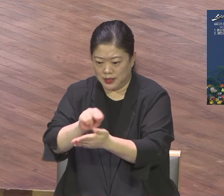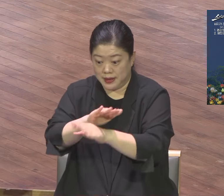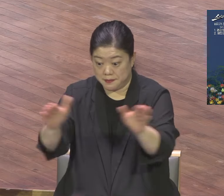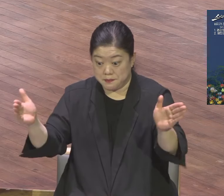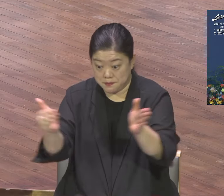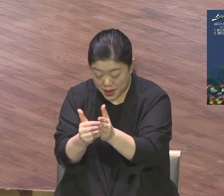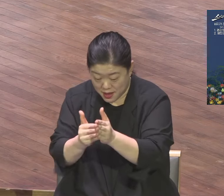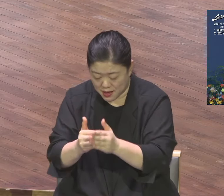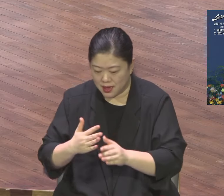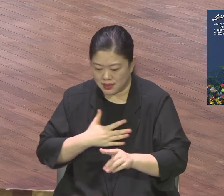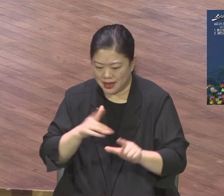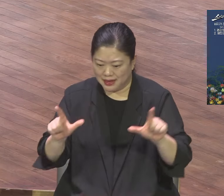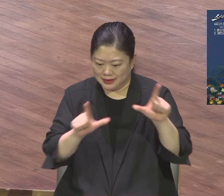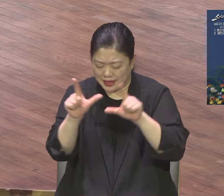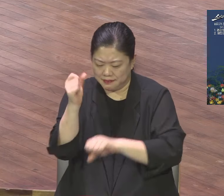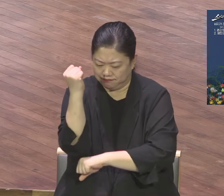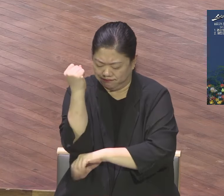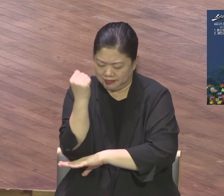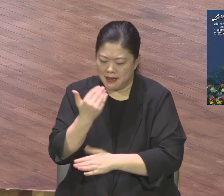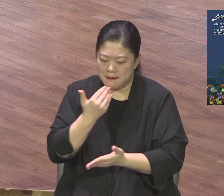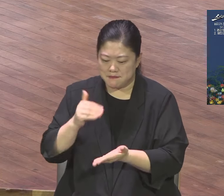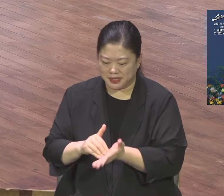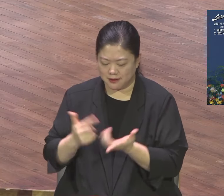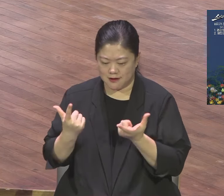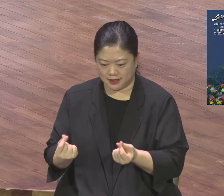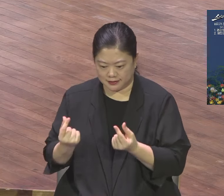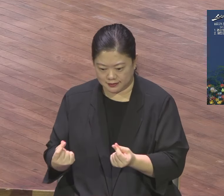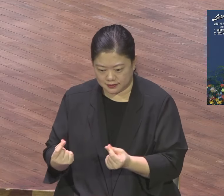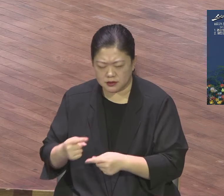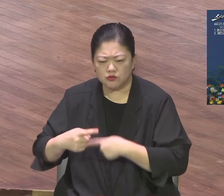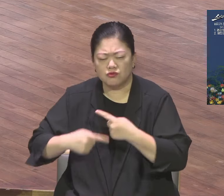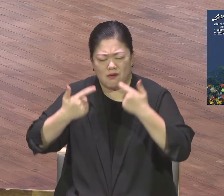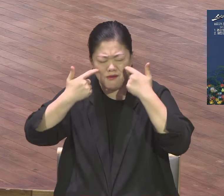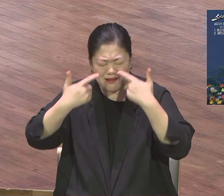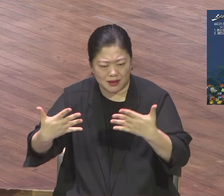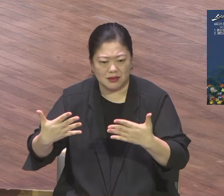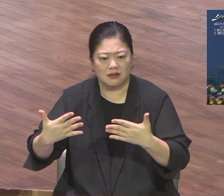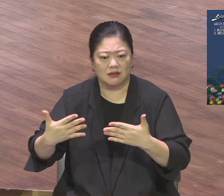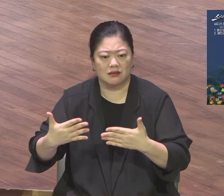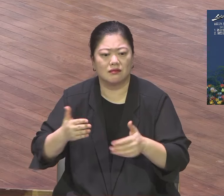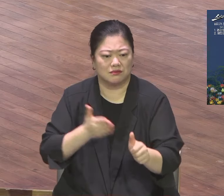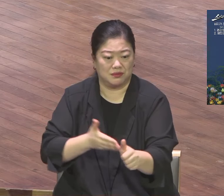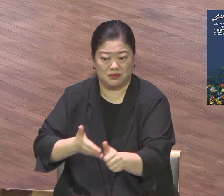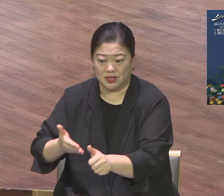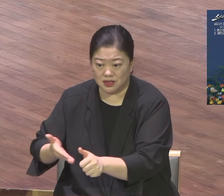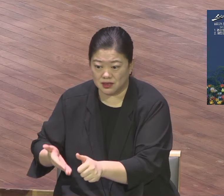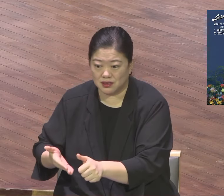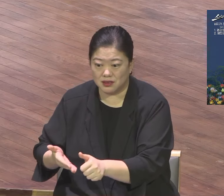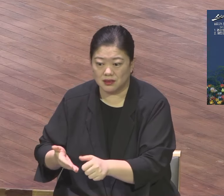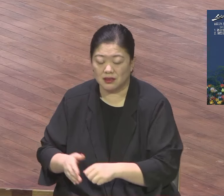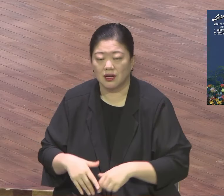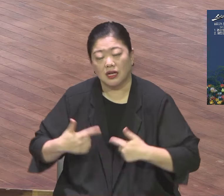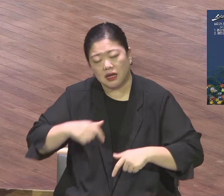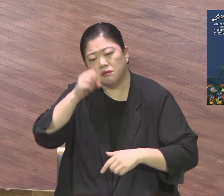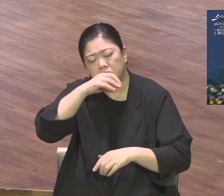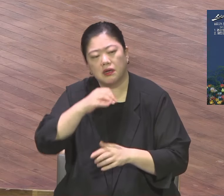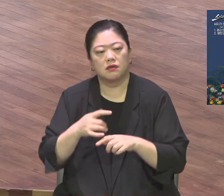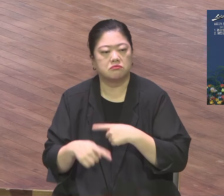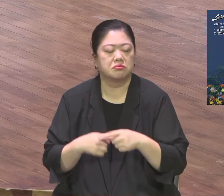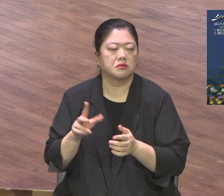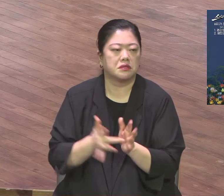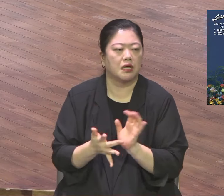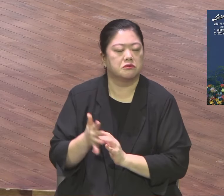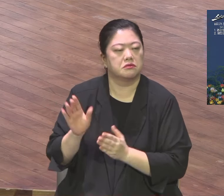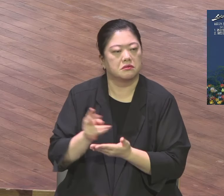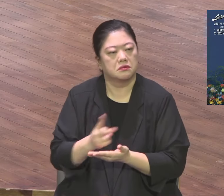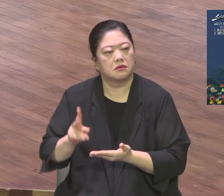잠깐이라도 놓치지 마시기를 바랍니다. 문제가 오면 예수는 그리스도 내 인생의 모든 문제 어느 날